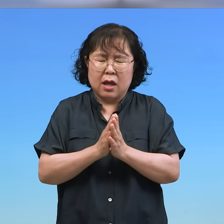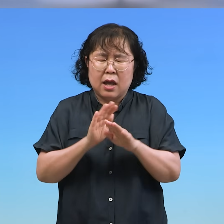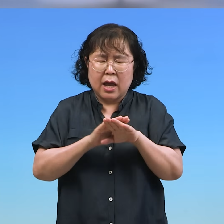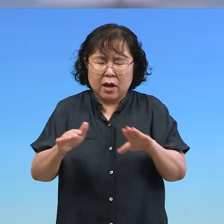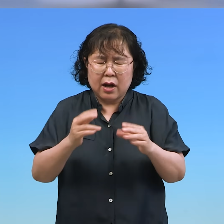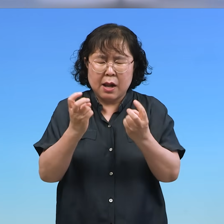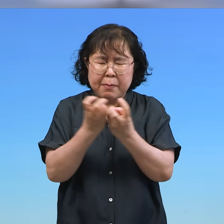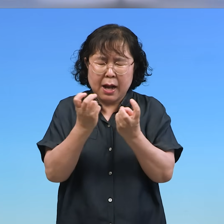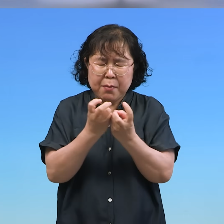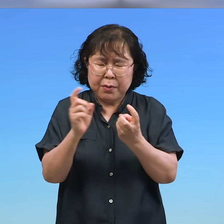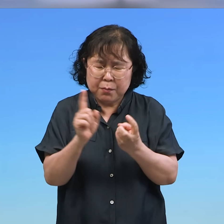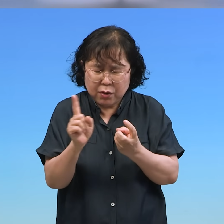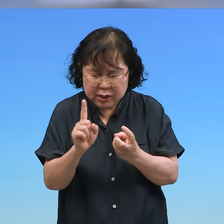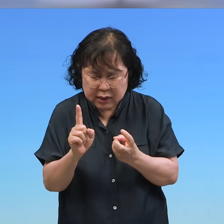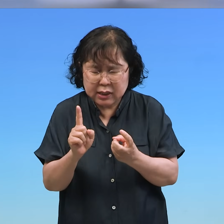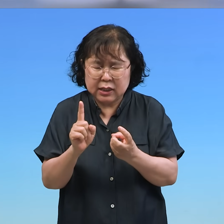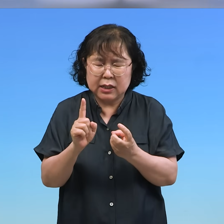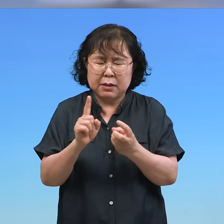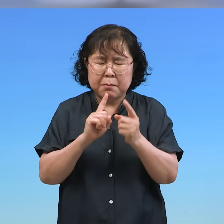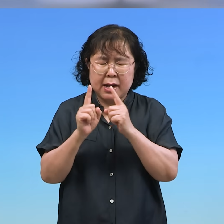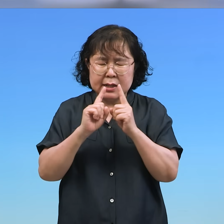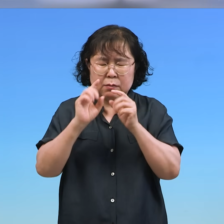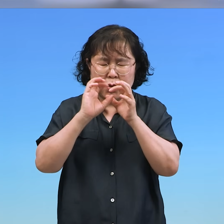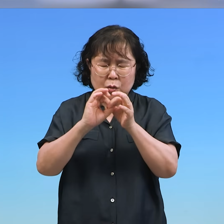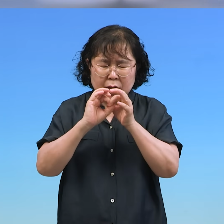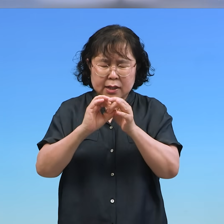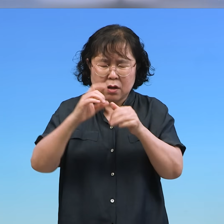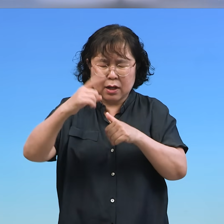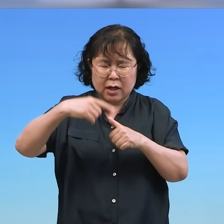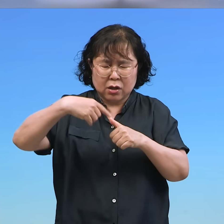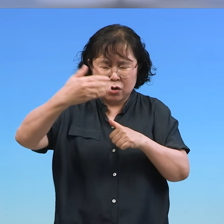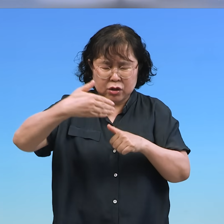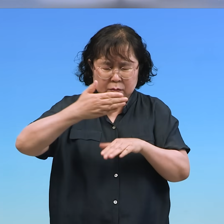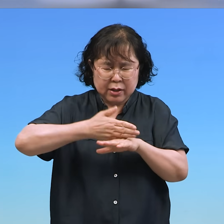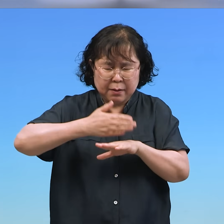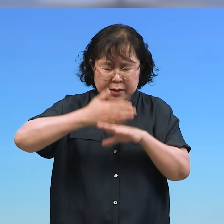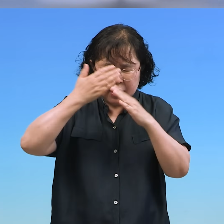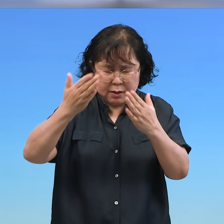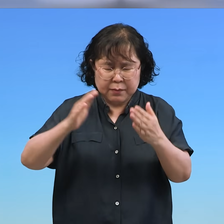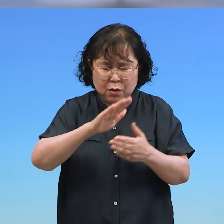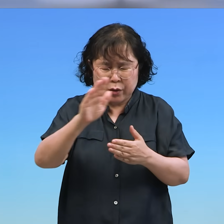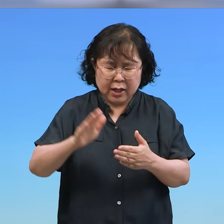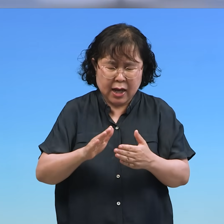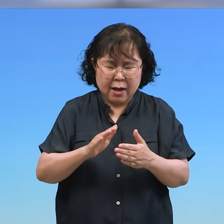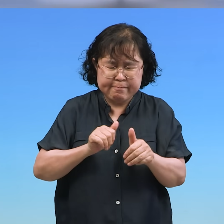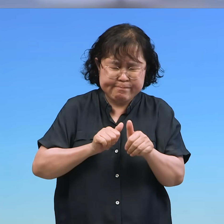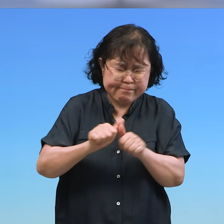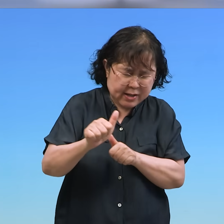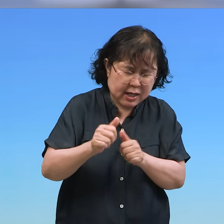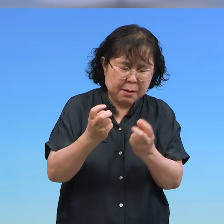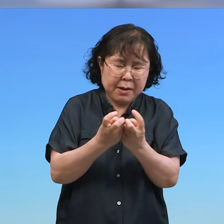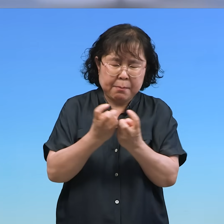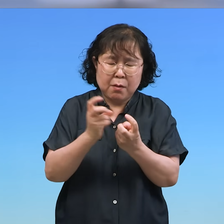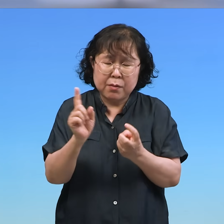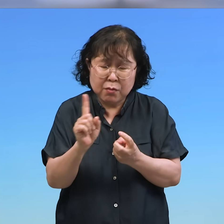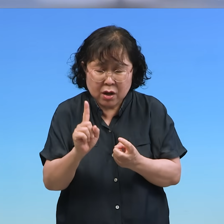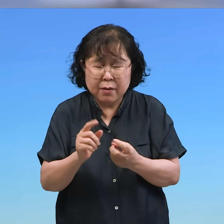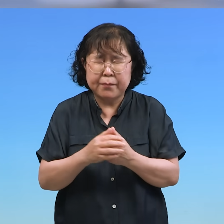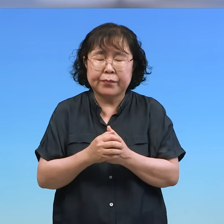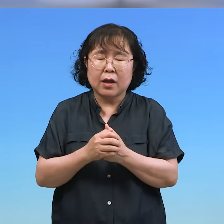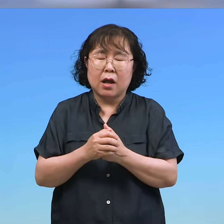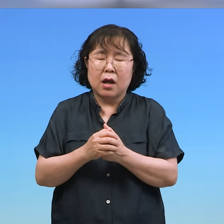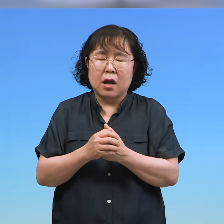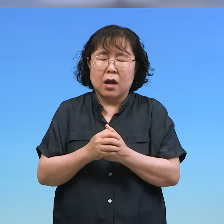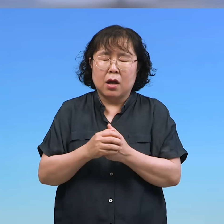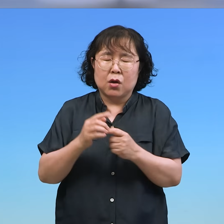대안이 무엇인지 오늘 말씀으로 가르쳐 주시니 감사합니다. 이제 하나님, 우리가 뚫고 나갈 대안이